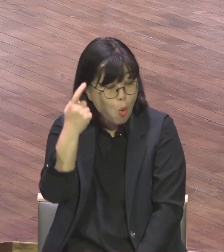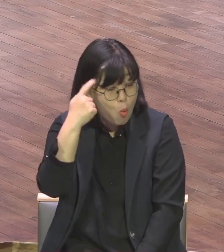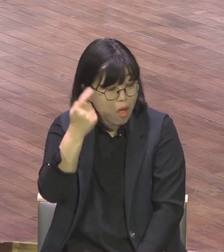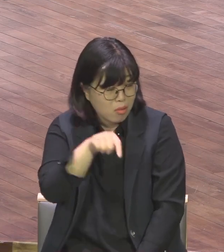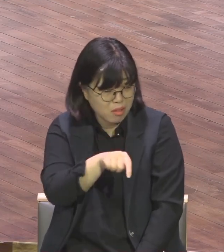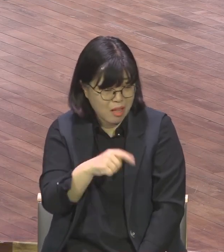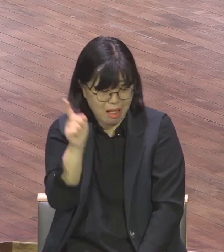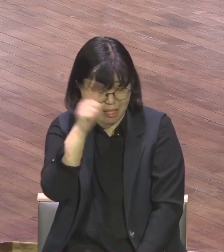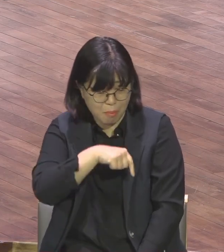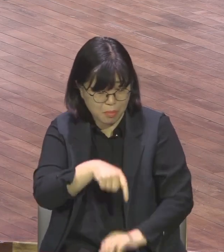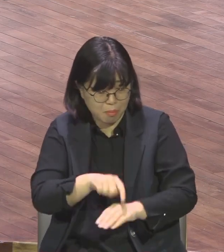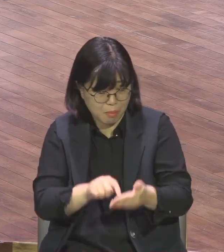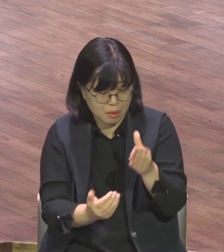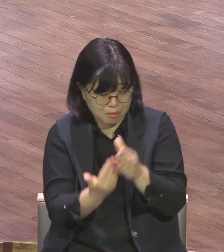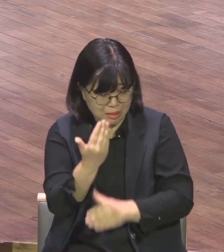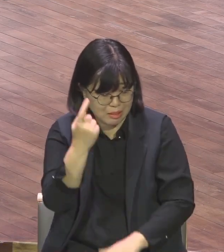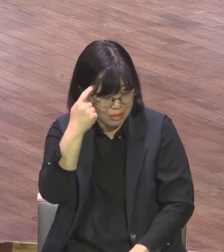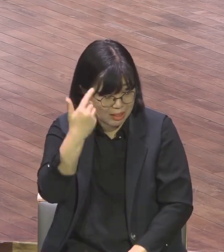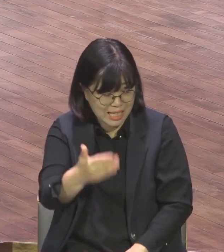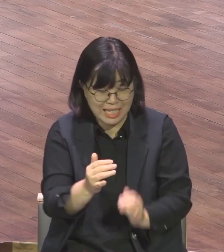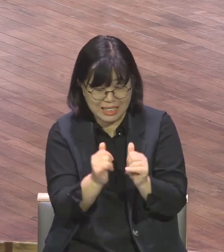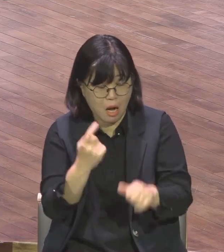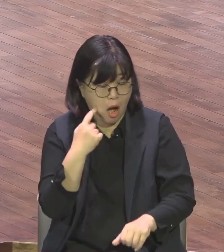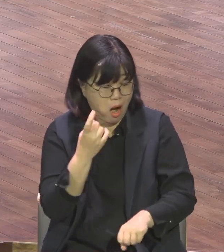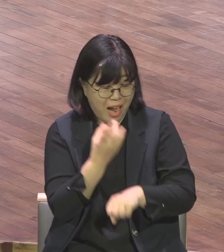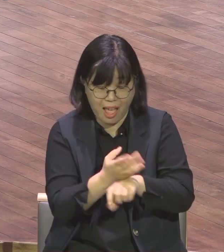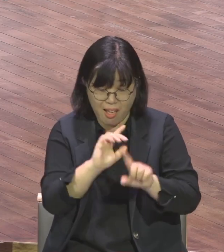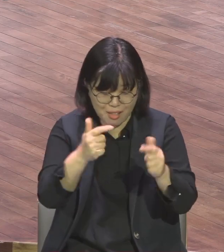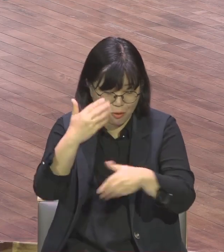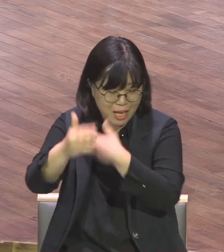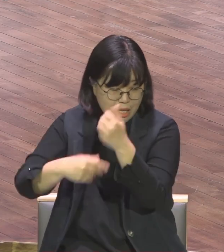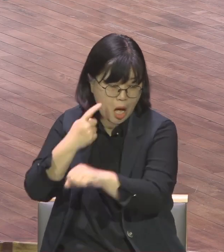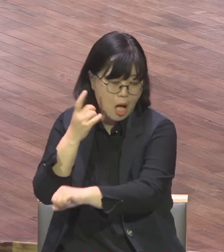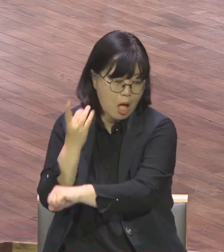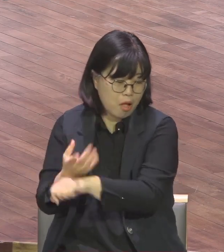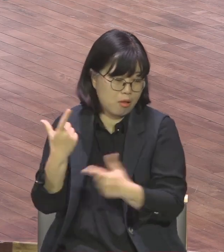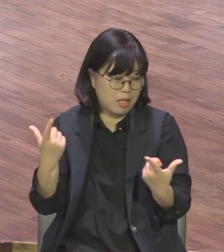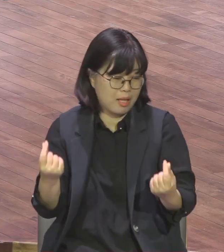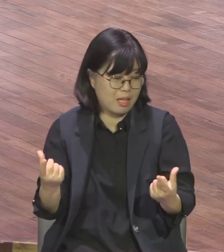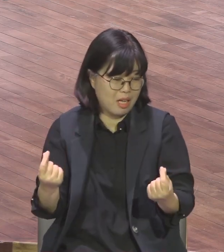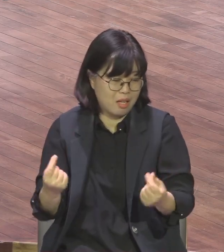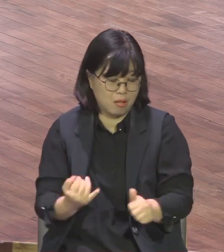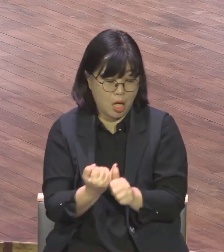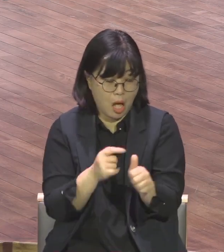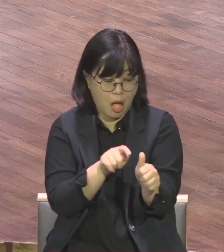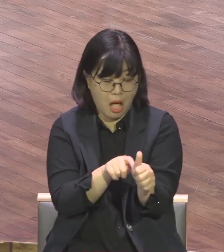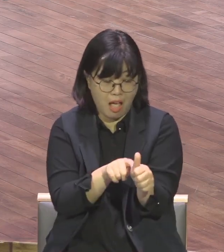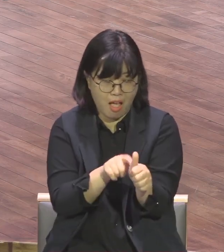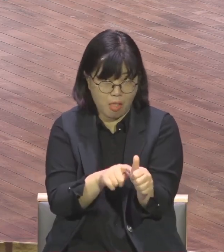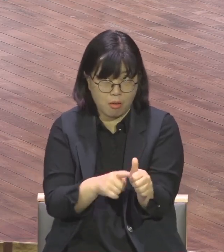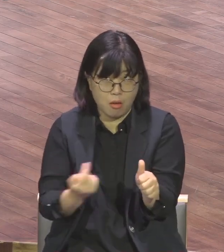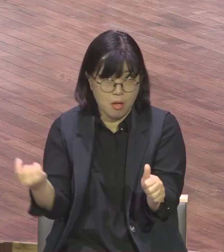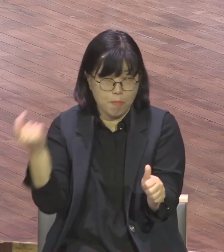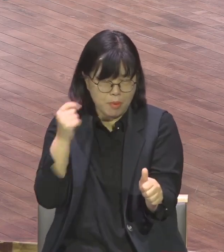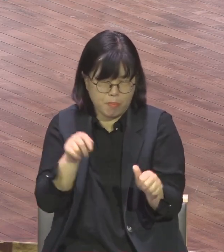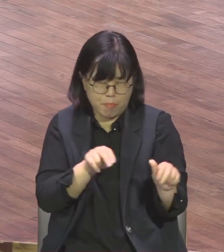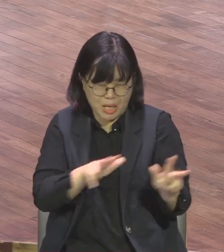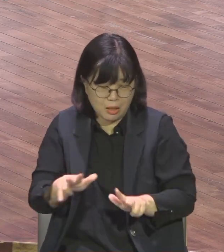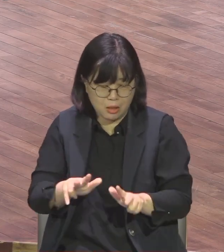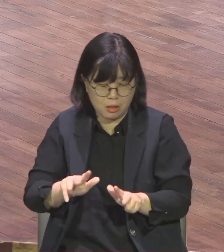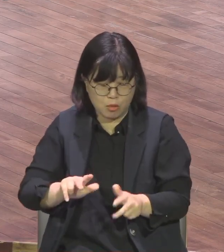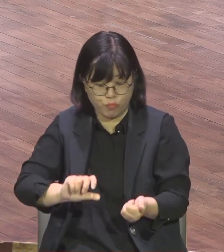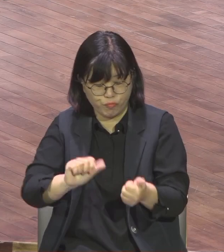내 마음에 두었느냐. 사람에게 거짓말한 것이 아니오 하나님께로다. 아나니아가 이 말을 듣고 엎드려져 혼이